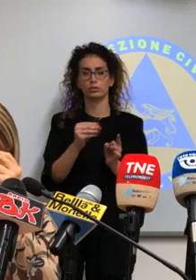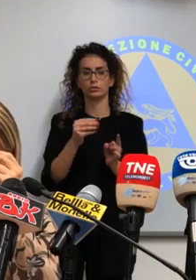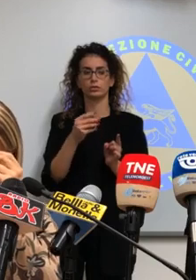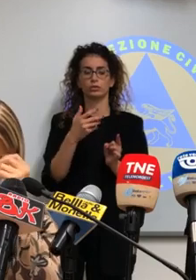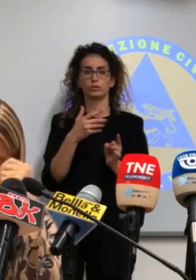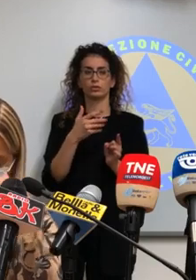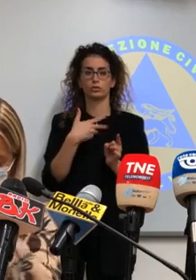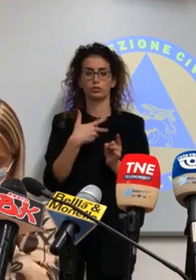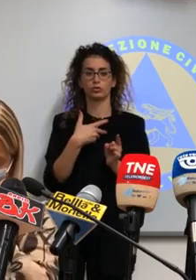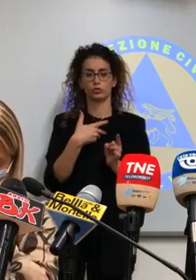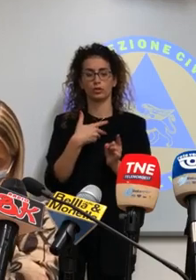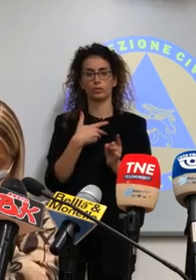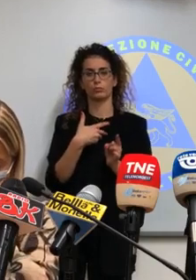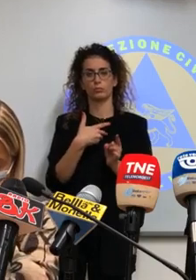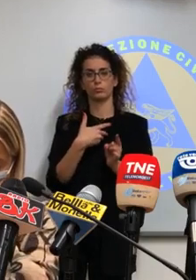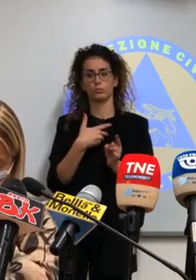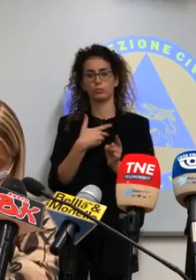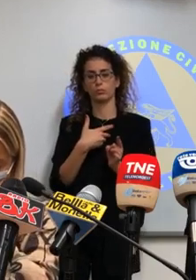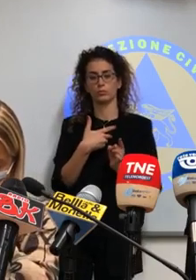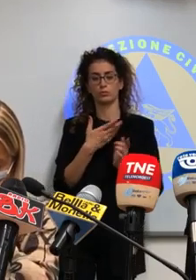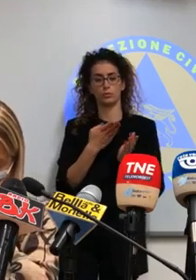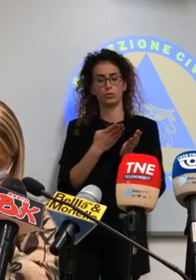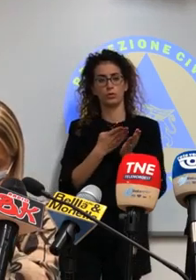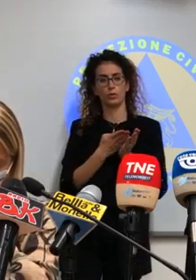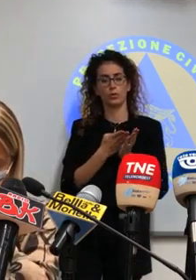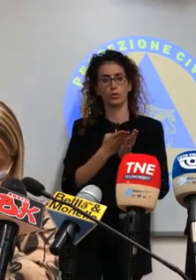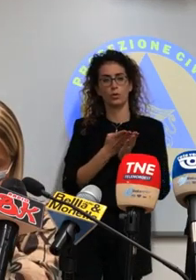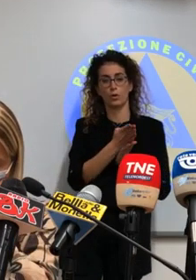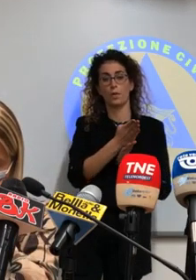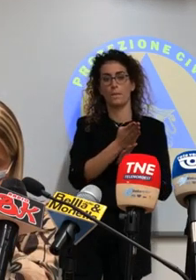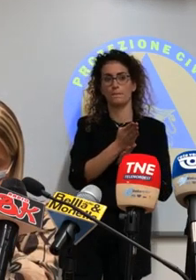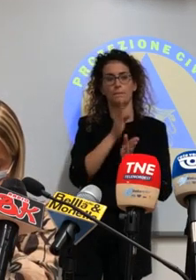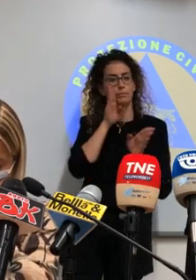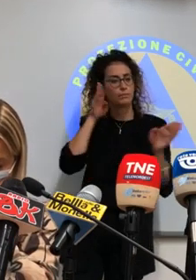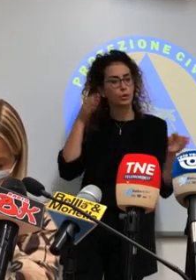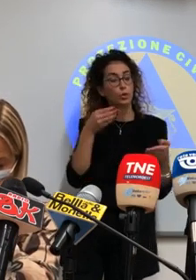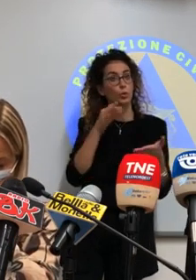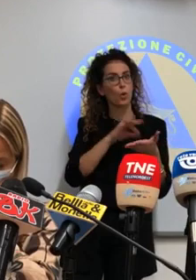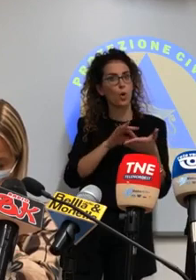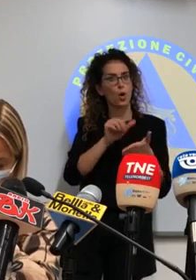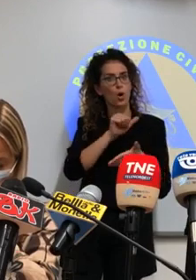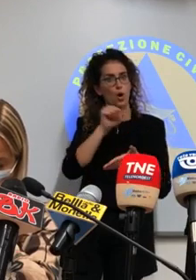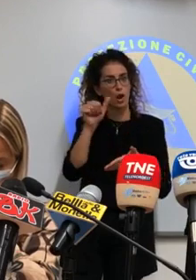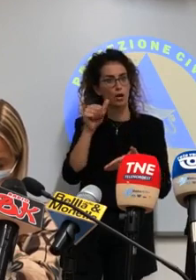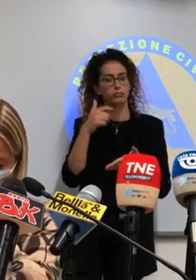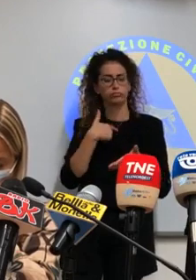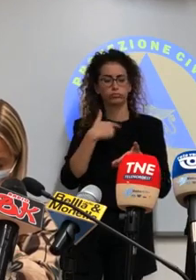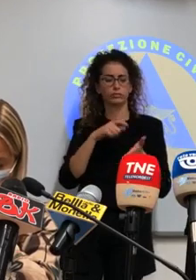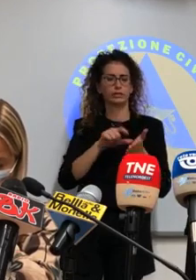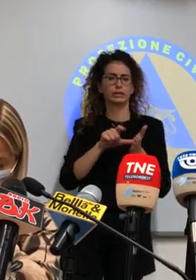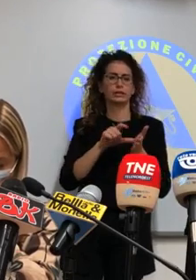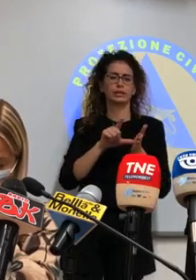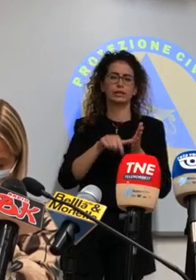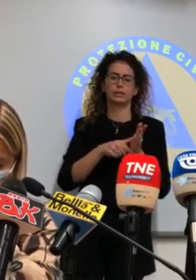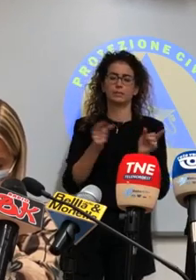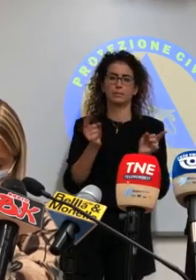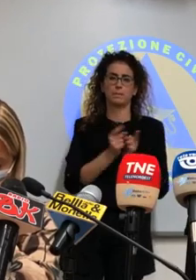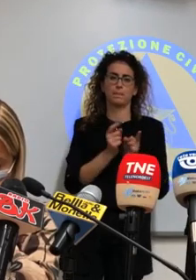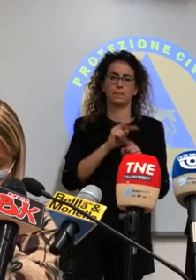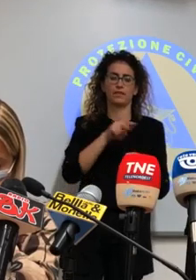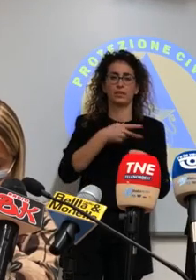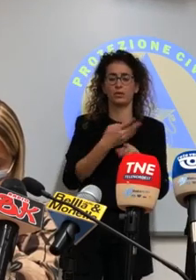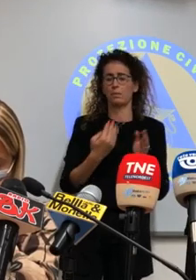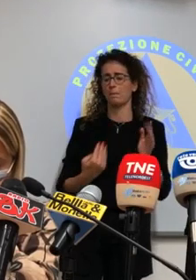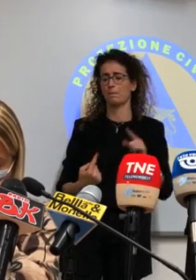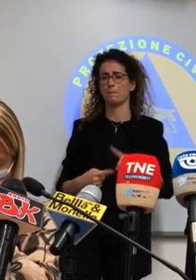delle corsie preferenziali per la scuola, per cui si garantisce che nel più breve tempo possibile, 24 massimo